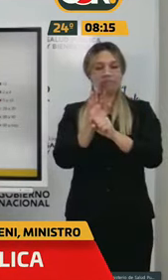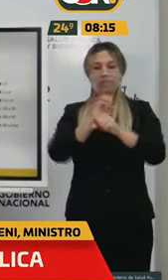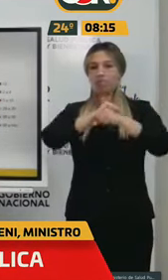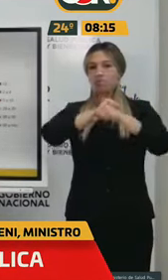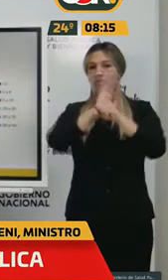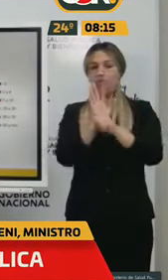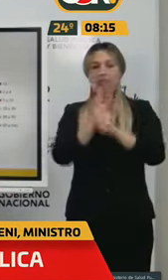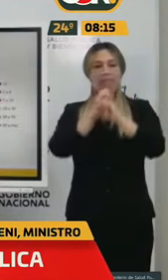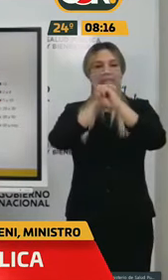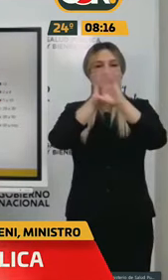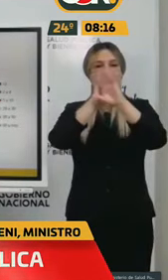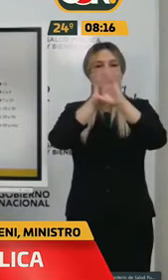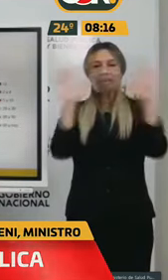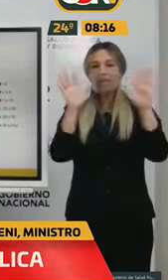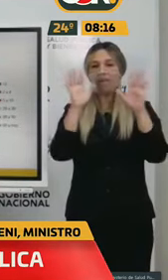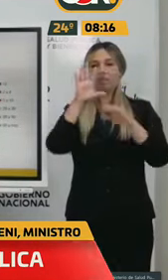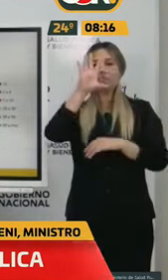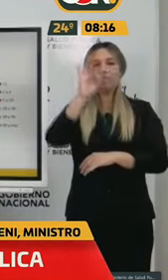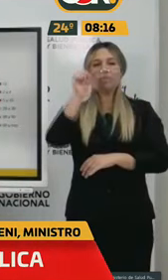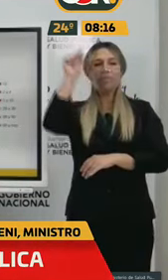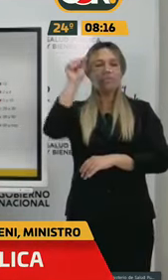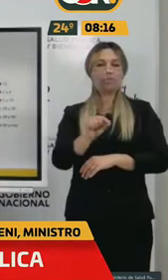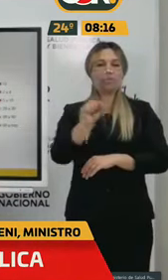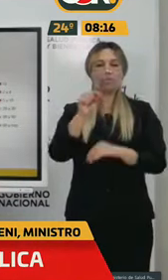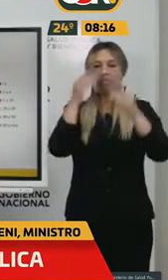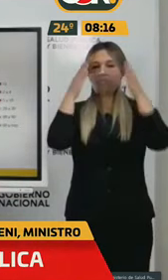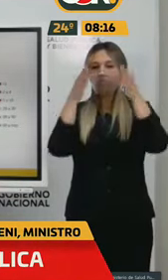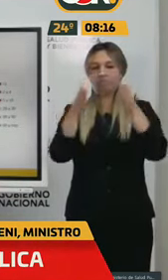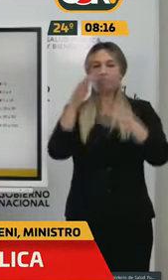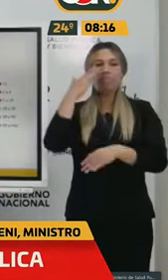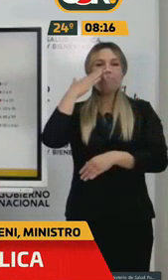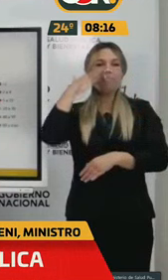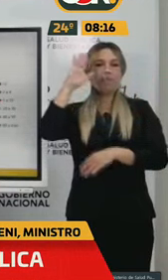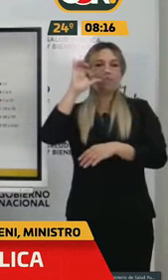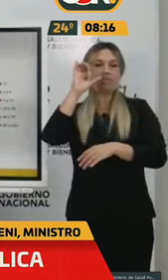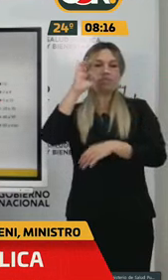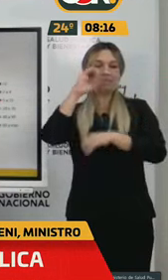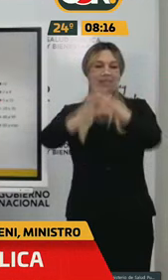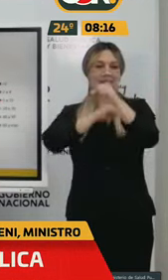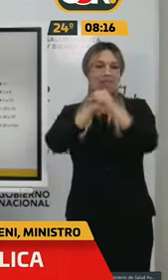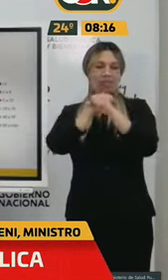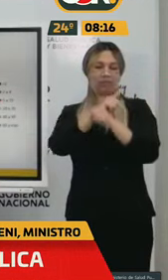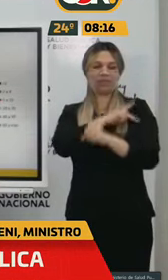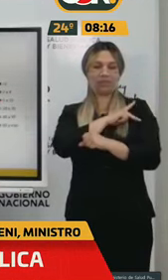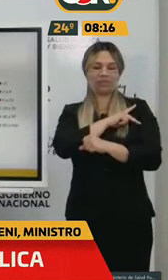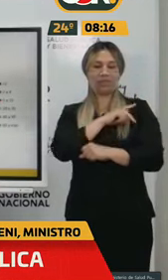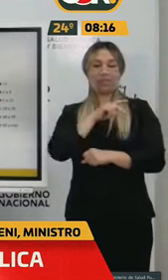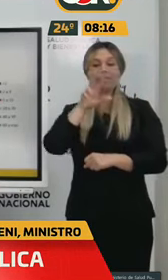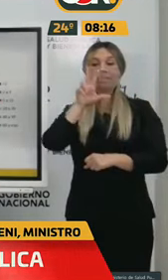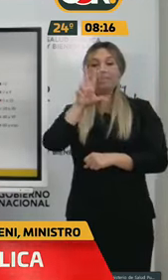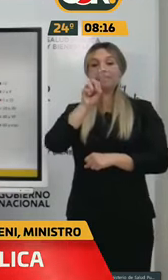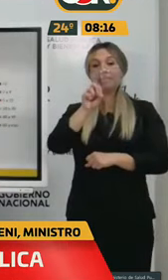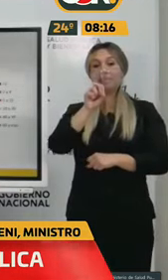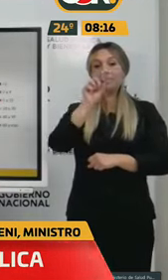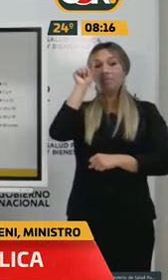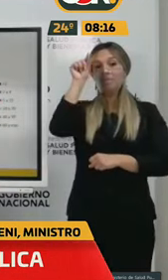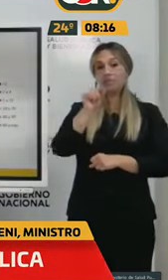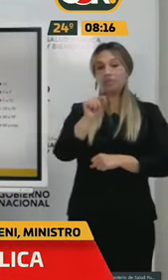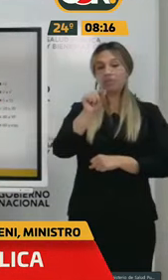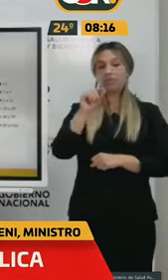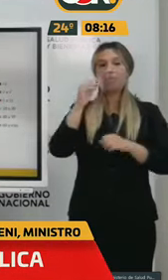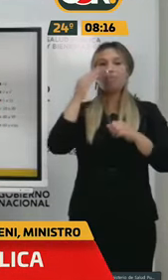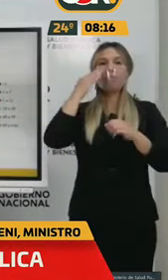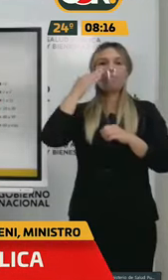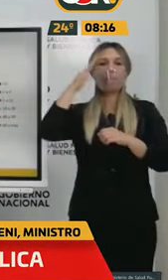hay un predominio, más del 50% son personas mayores de 60 años y el otro 30% son mayores